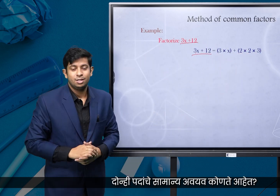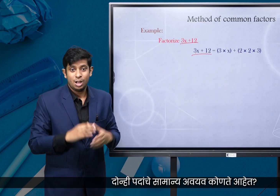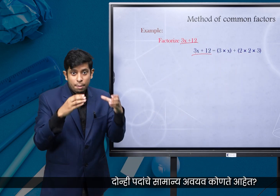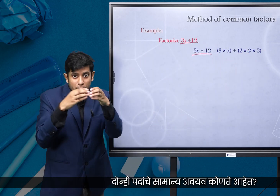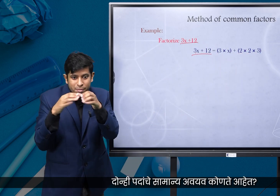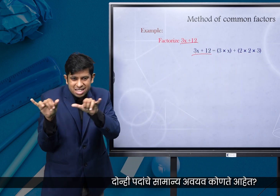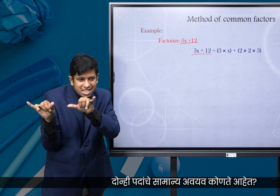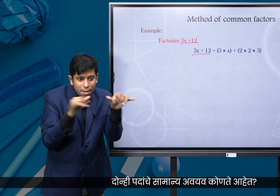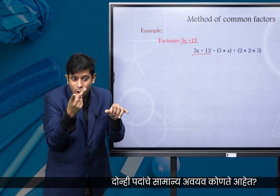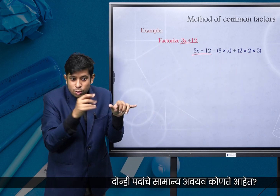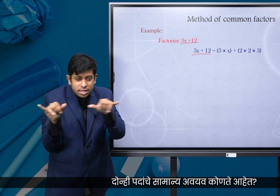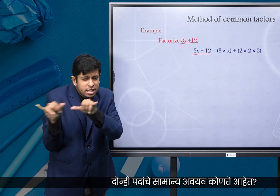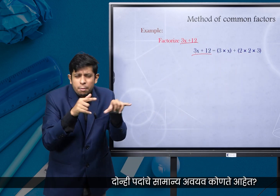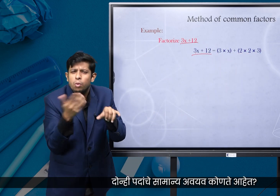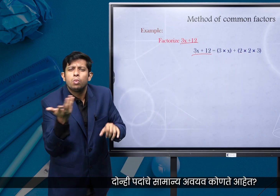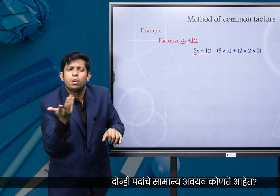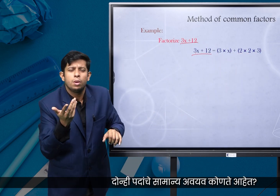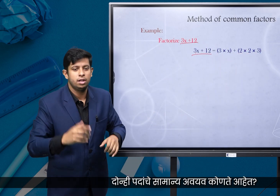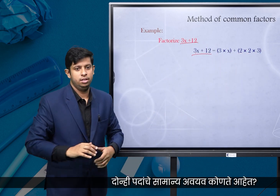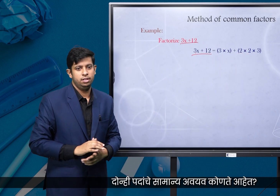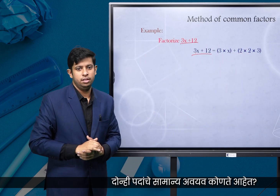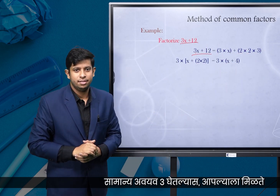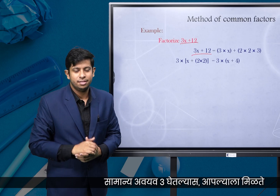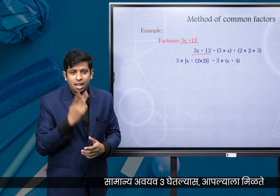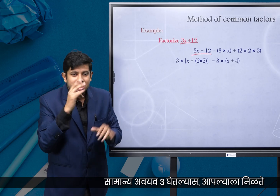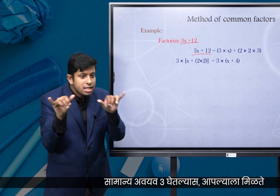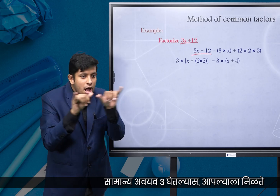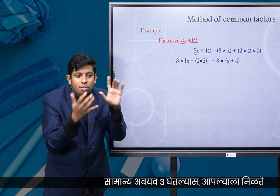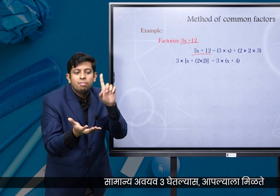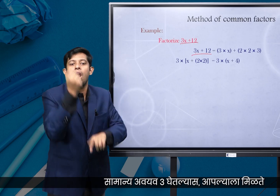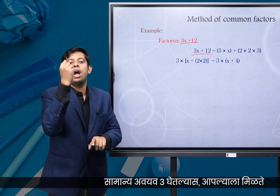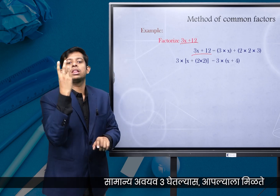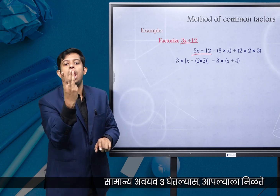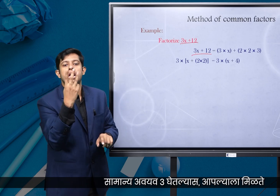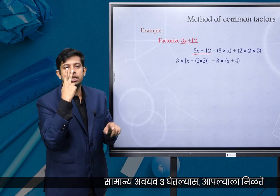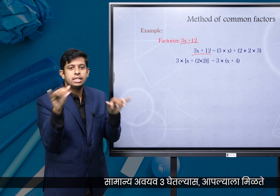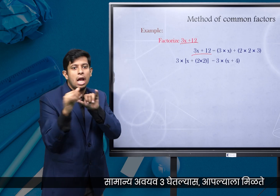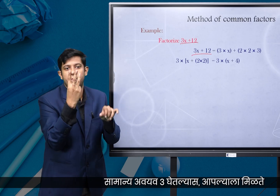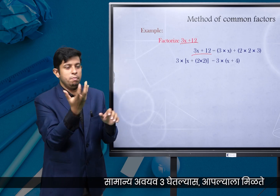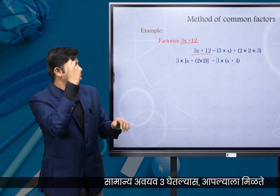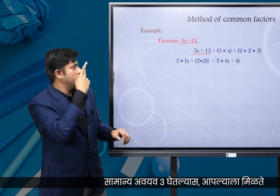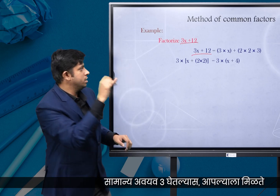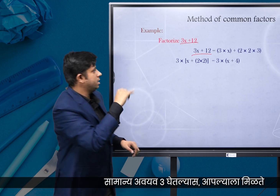दोन्ही पदांचे सामान्य अवयव कोणते आहेत? सामान्य अवयव 3 घेतल्यास आपल्याला मिळते